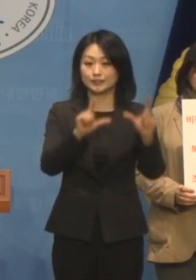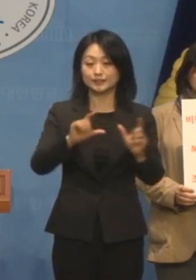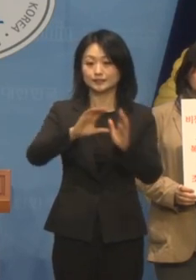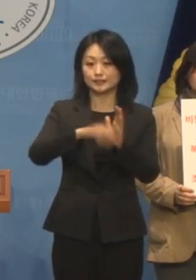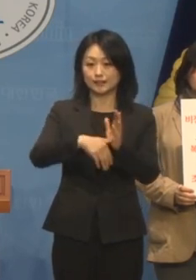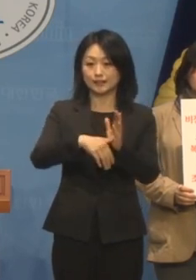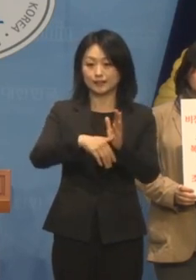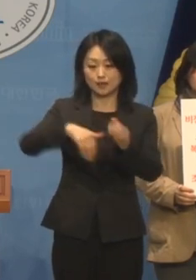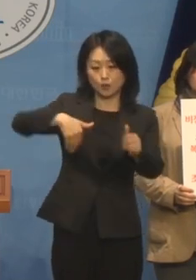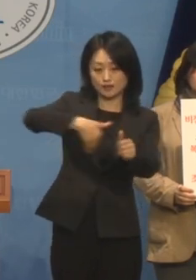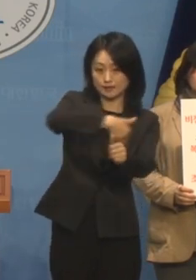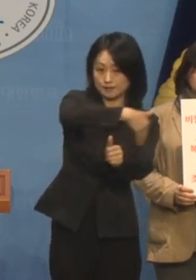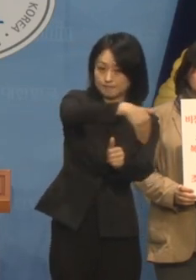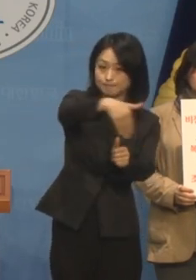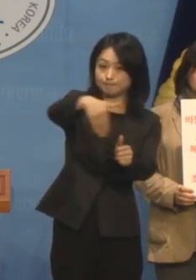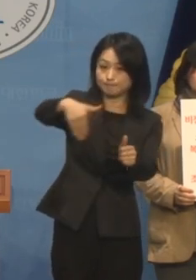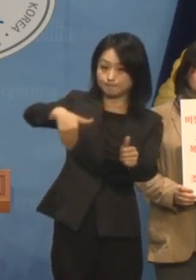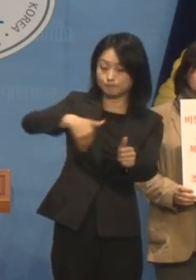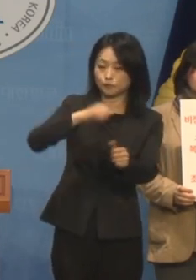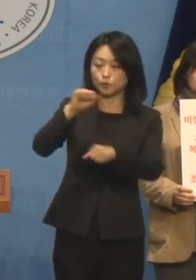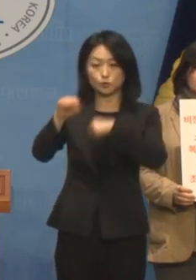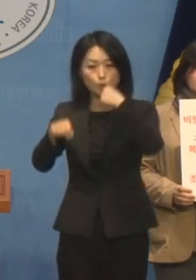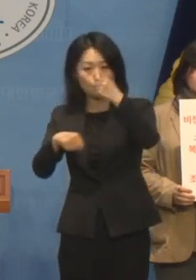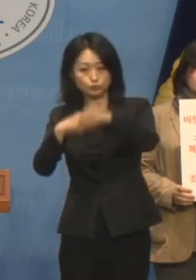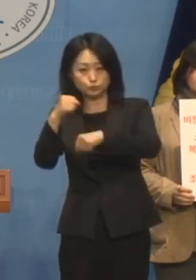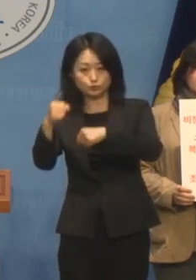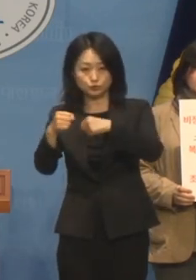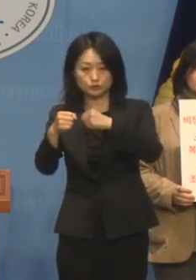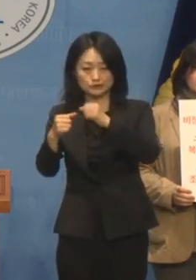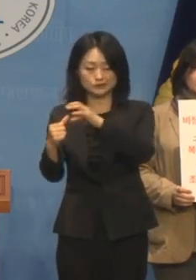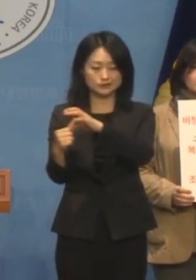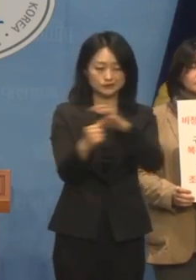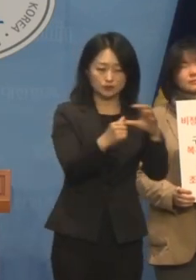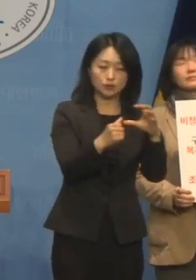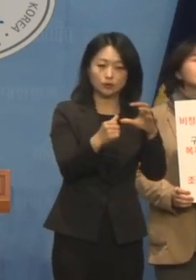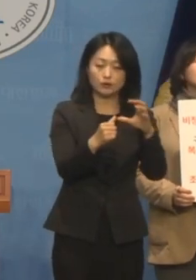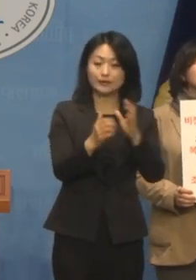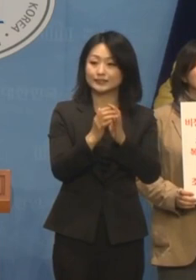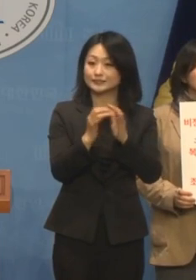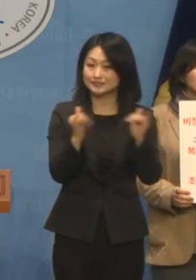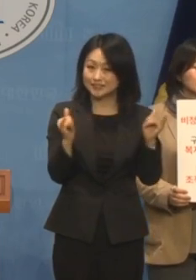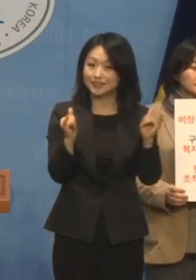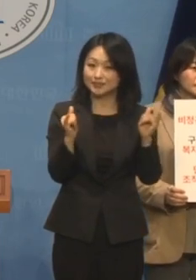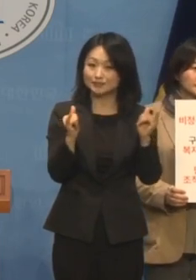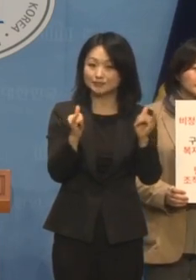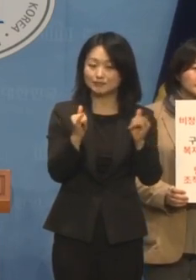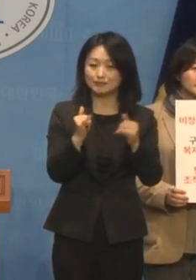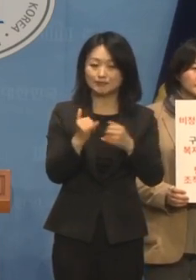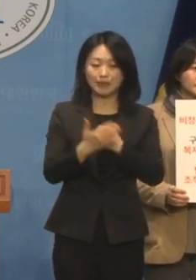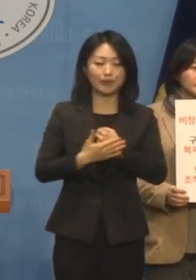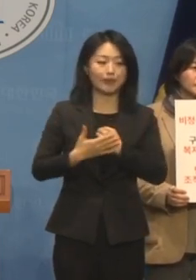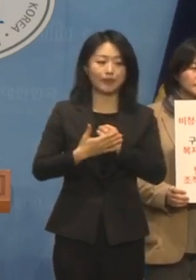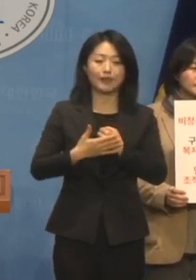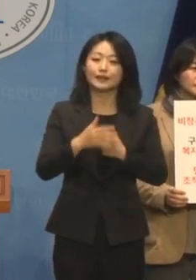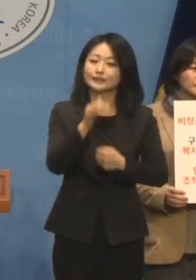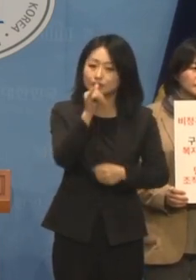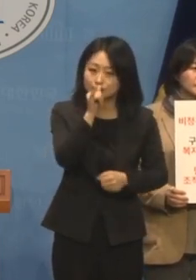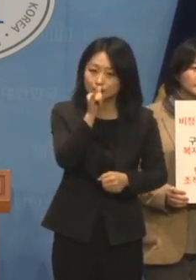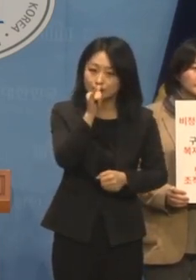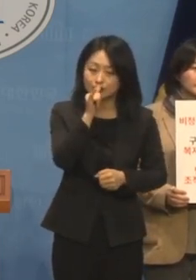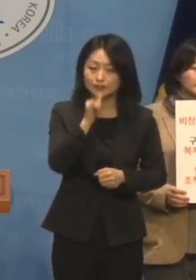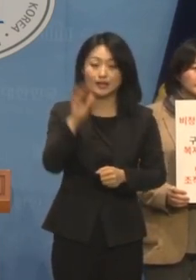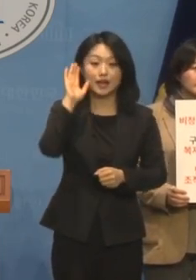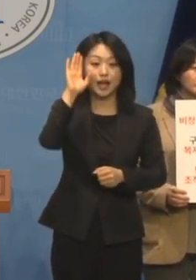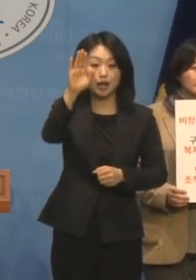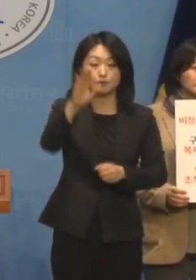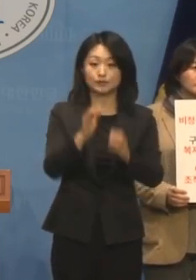있어서 환경과 그다음에 동물을 착취를 해서 지금까지의 인간의 시대가 이루어진 것을 보아할 때 인간은